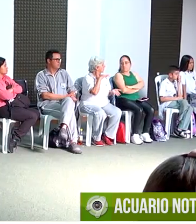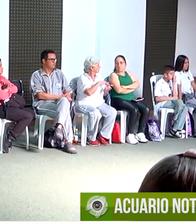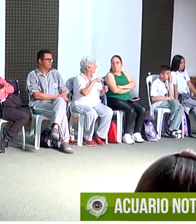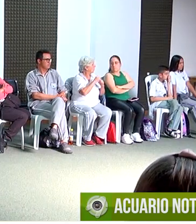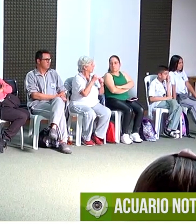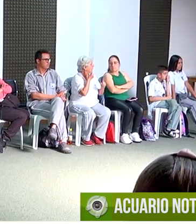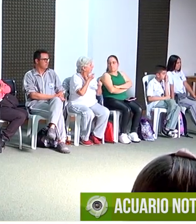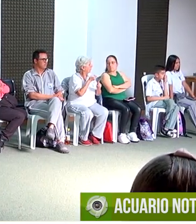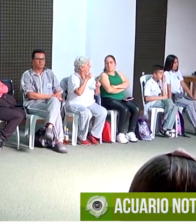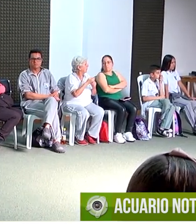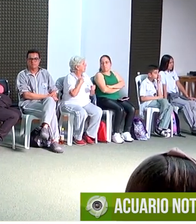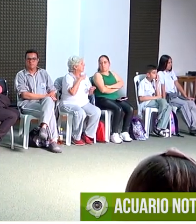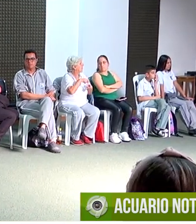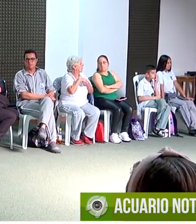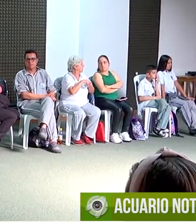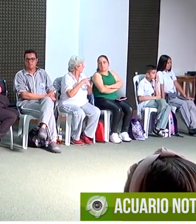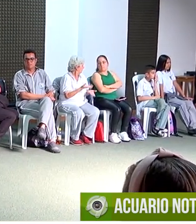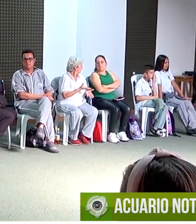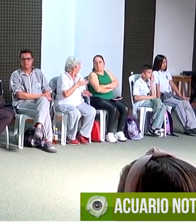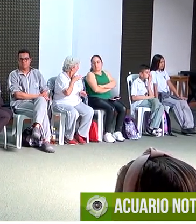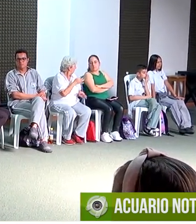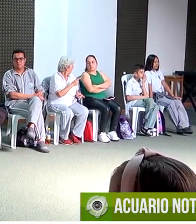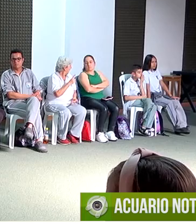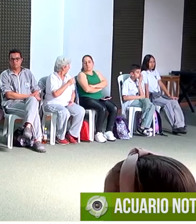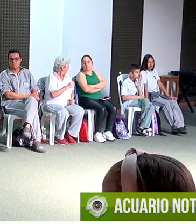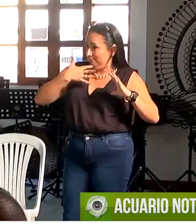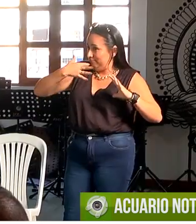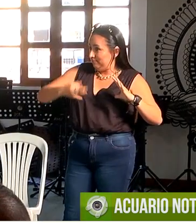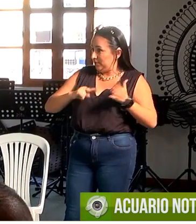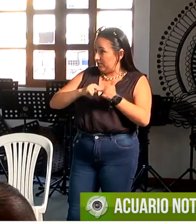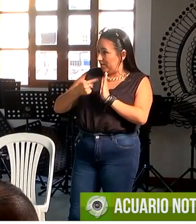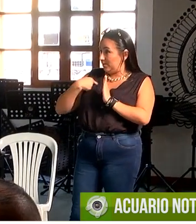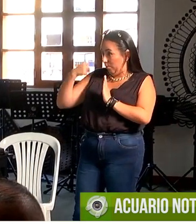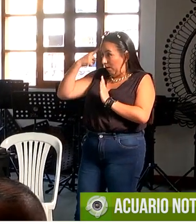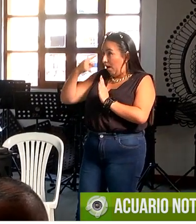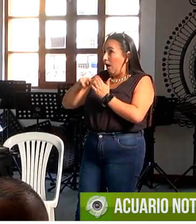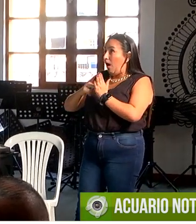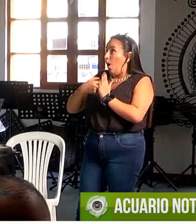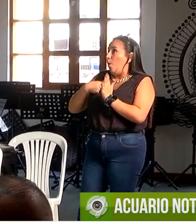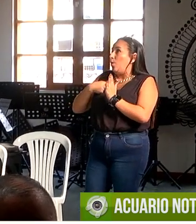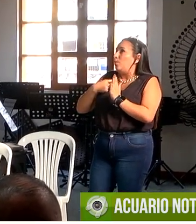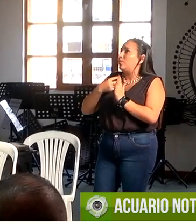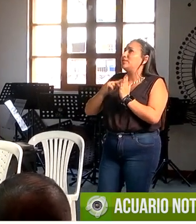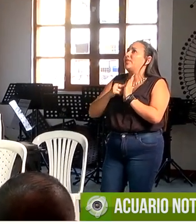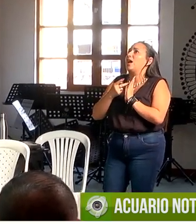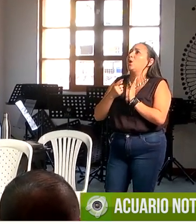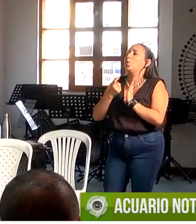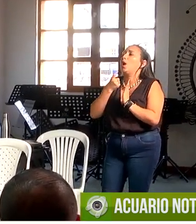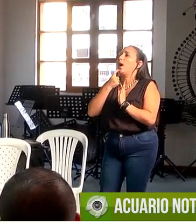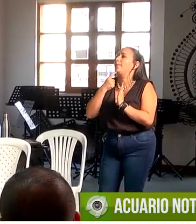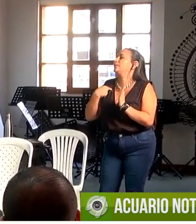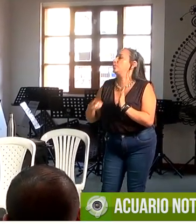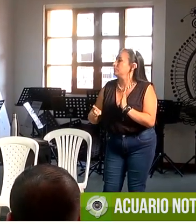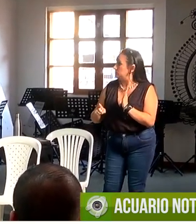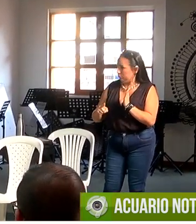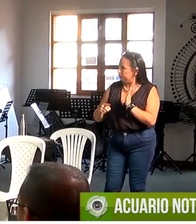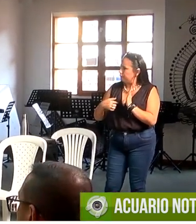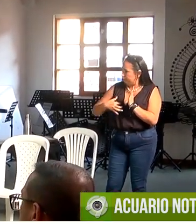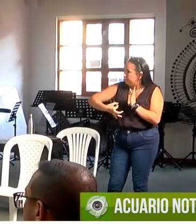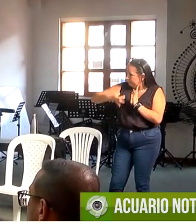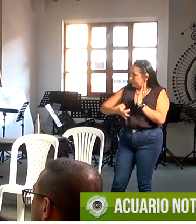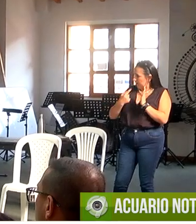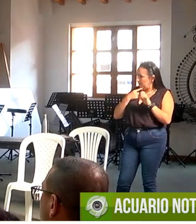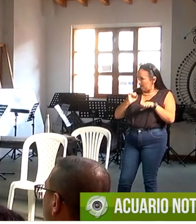institución. Una de las profesionales del equipo de inclusión educativa y modelo lingüístico le contó a nuestro noticiero ¿cuál es